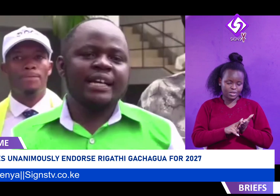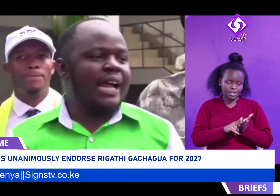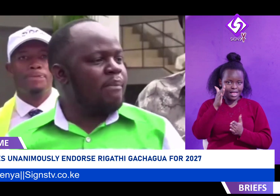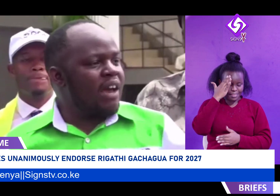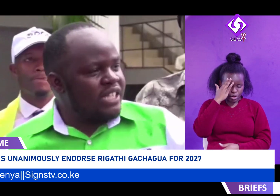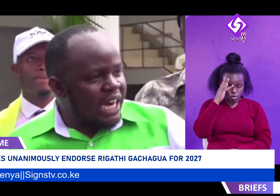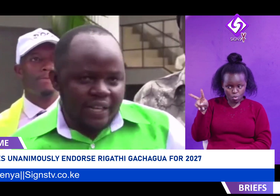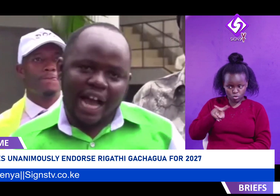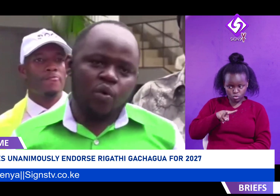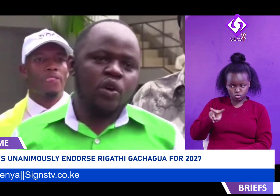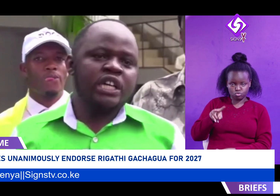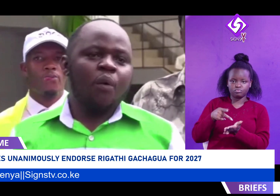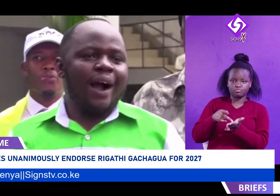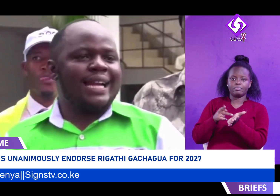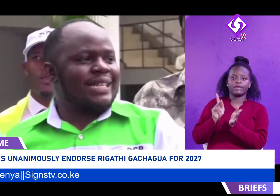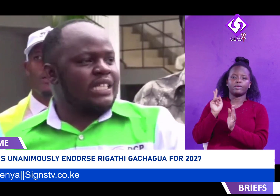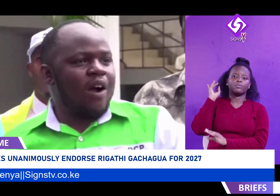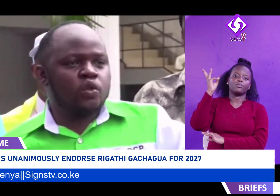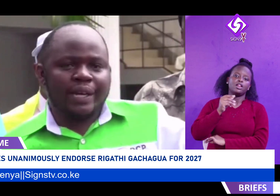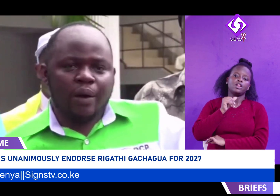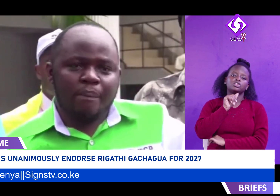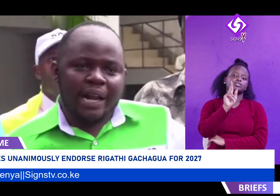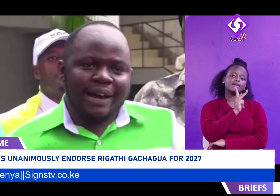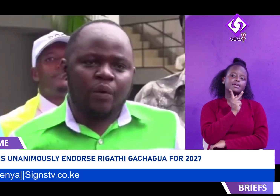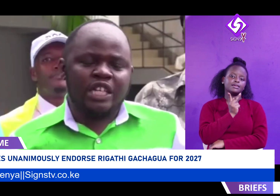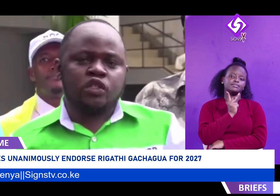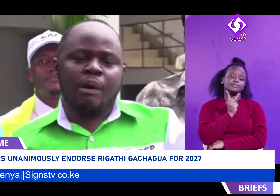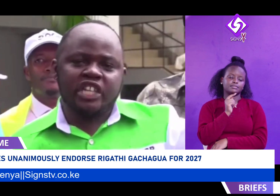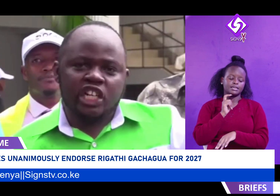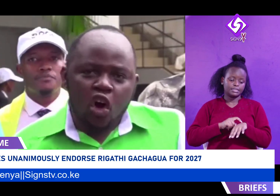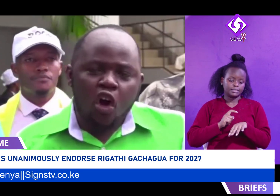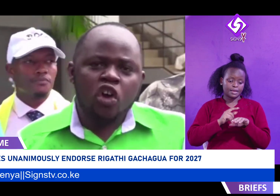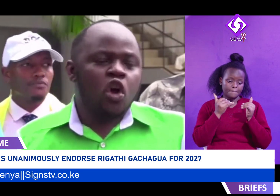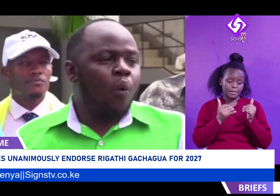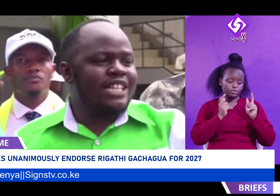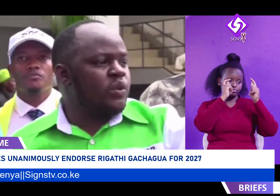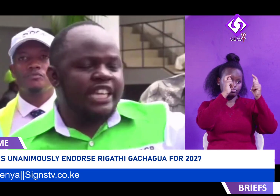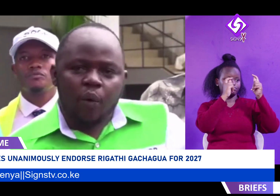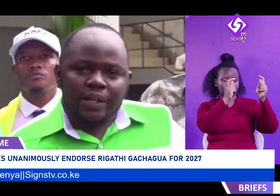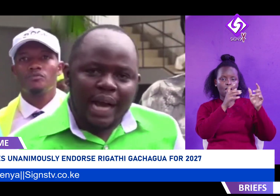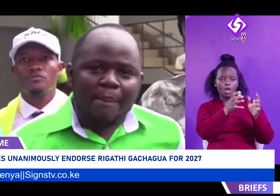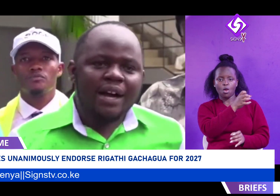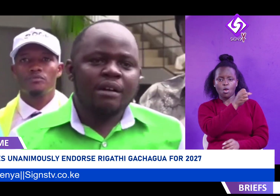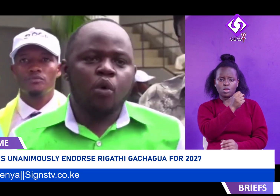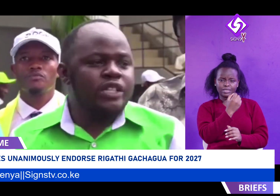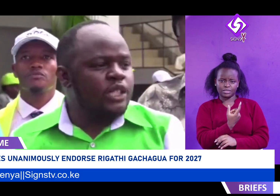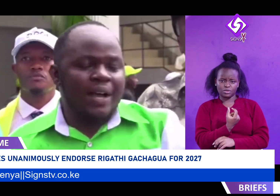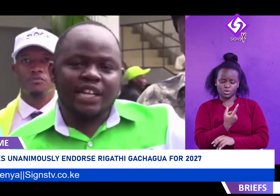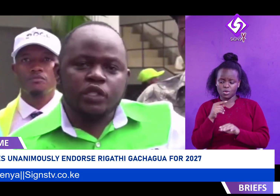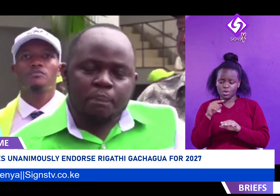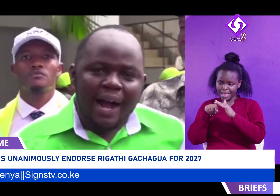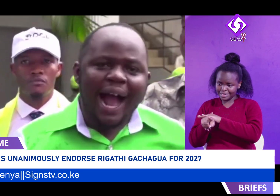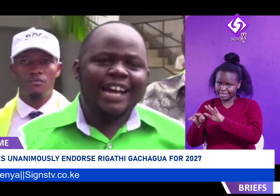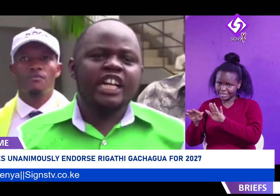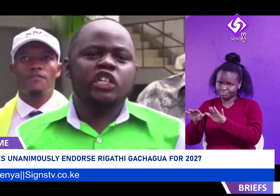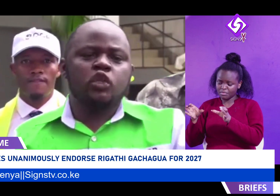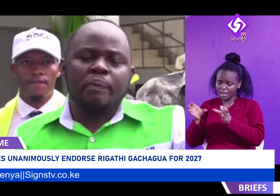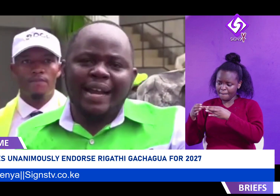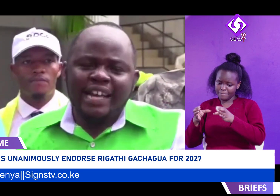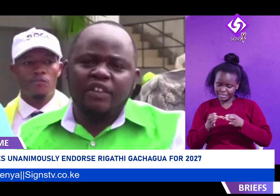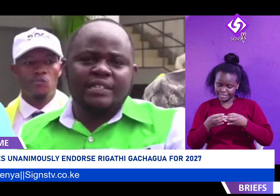watalipa. Naambia vijana wenzangu, wakati sasa wa kutokea kwa barabara, kwanza tusimamishe kidogo, kwanza tuingie kwa chama, mkuje tuanze